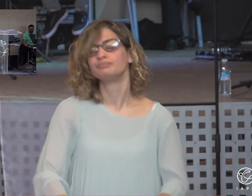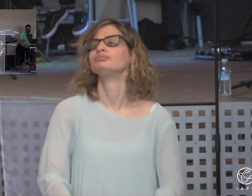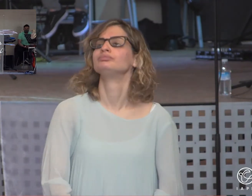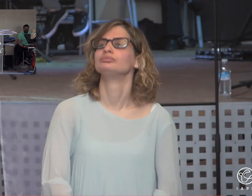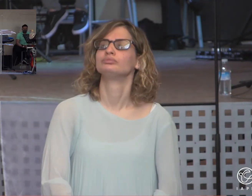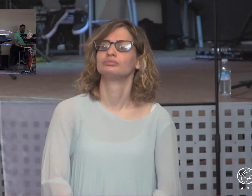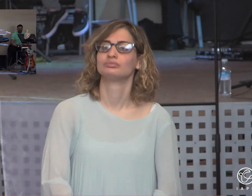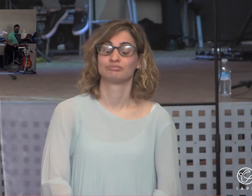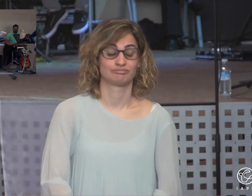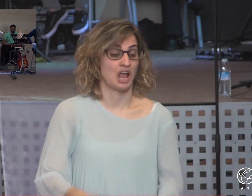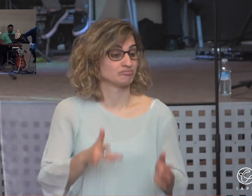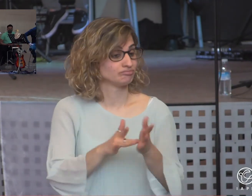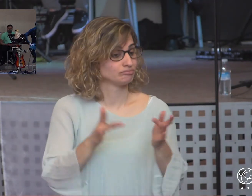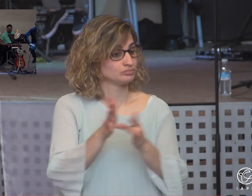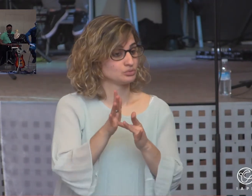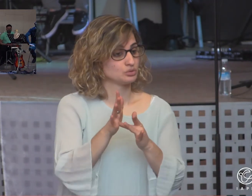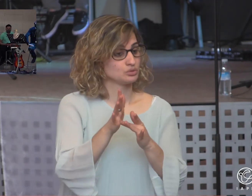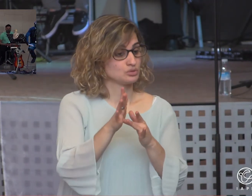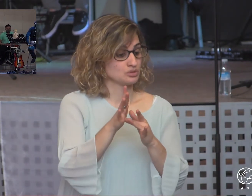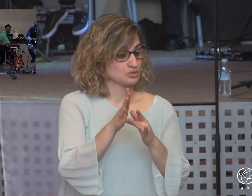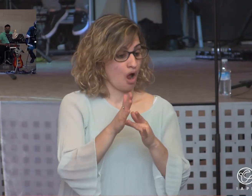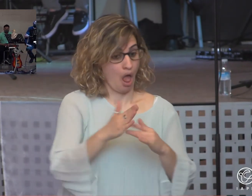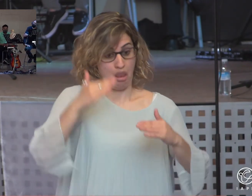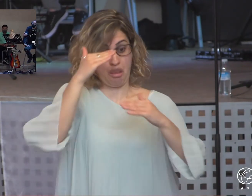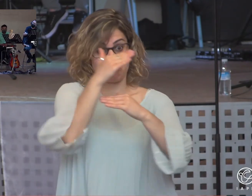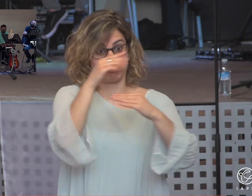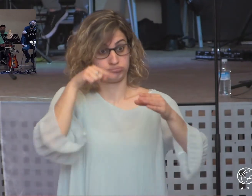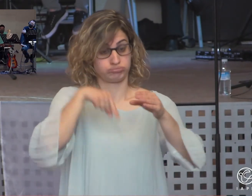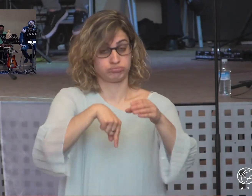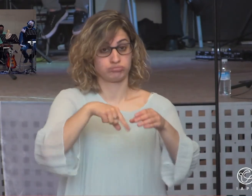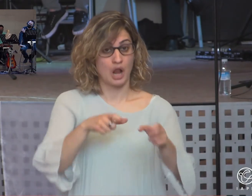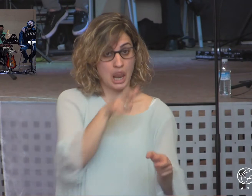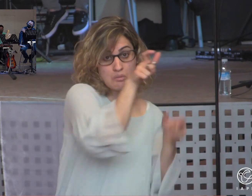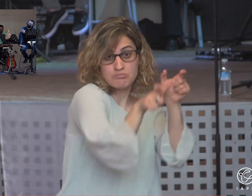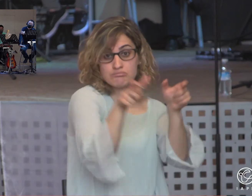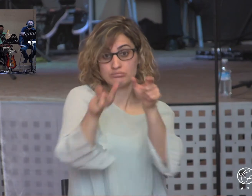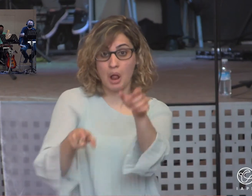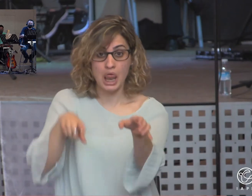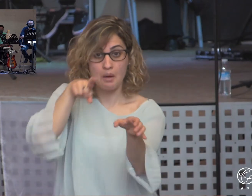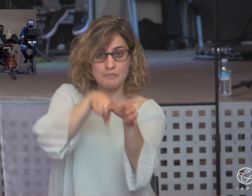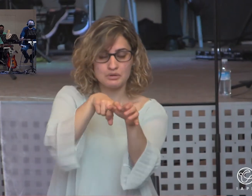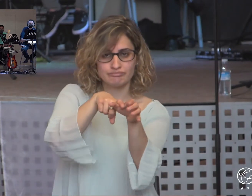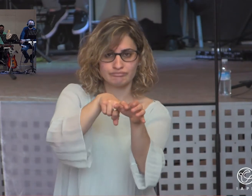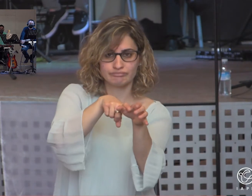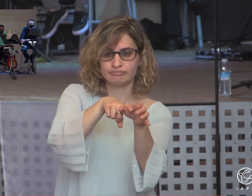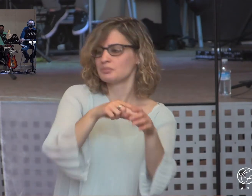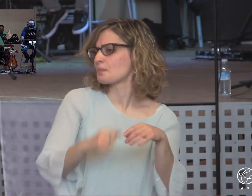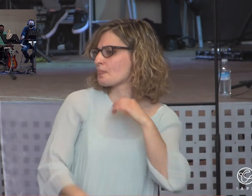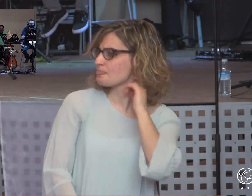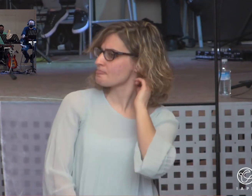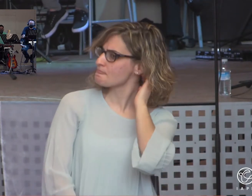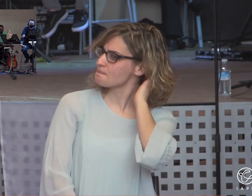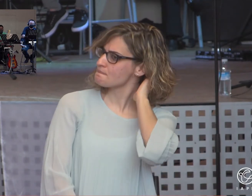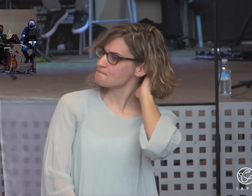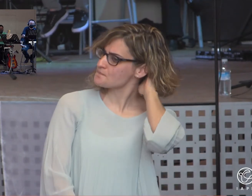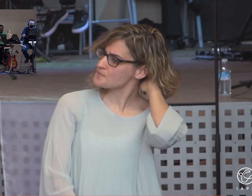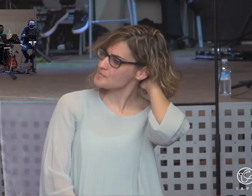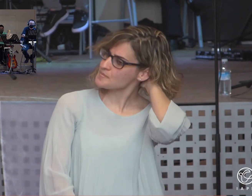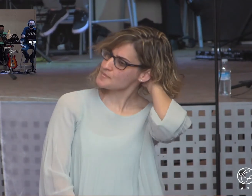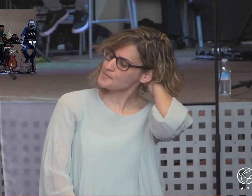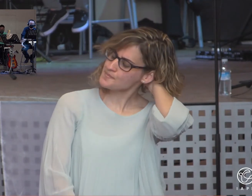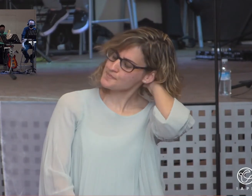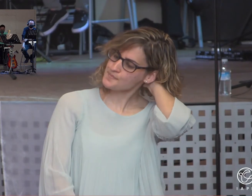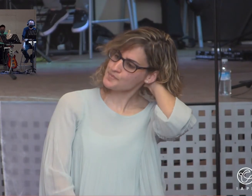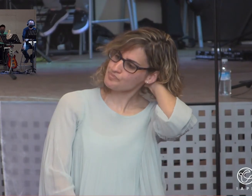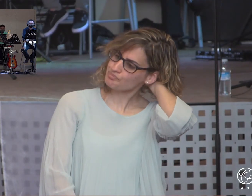Señor añadirá hasta casa los que deben de ser salvos. Aleluya. Y